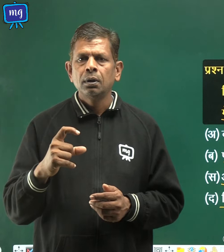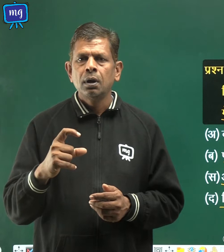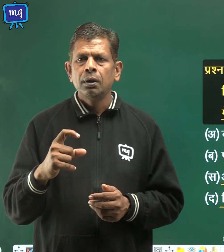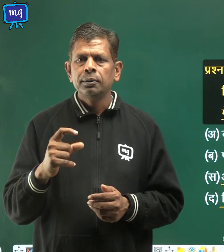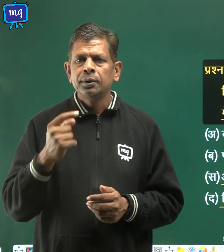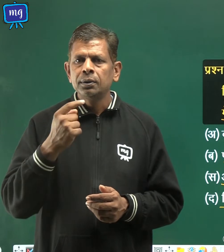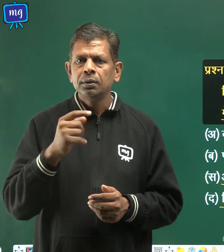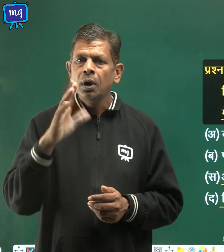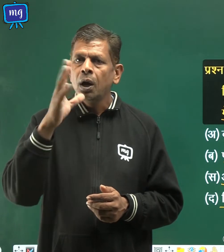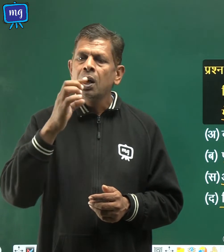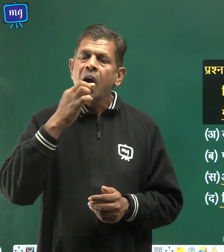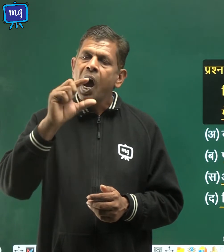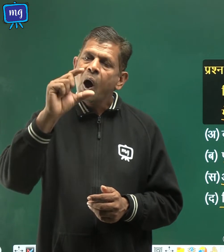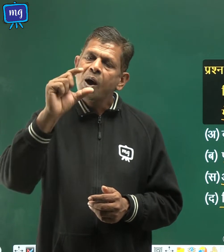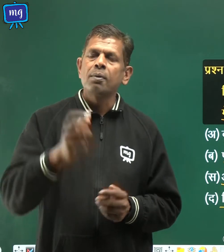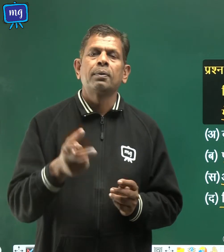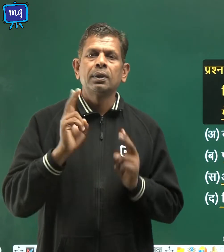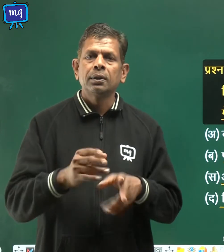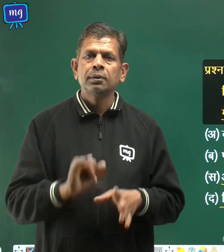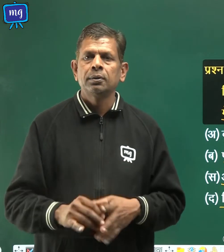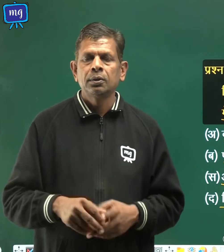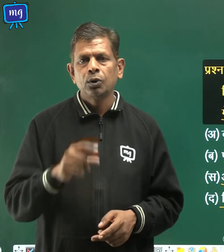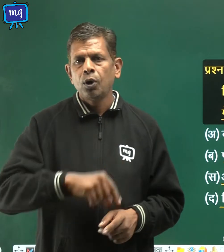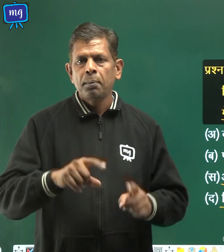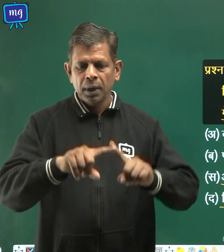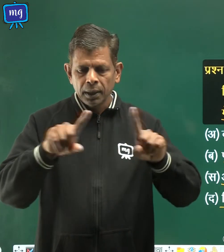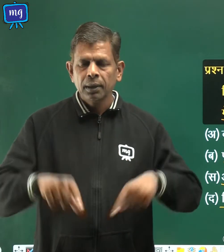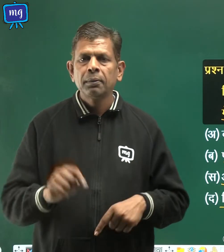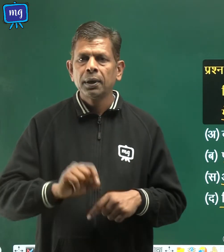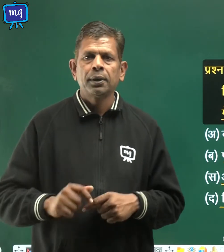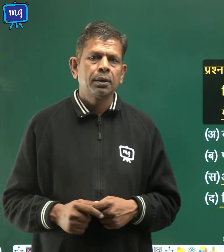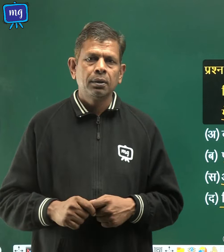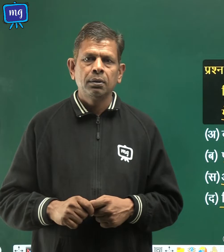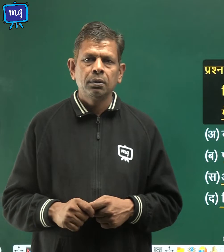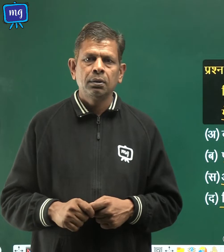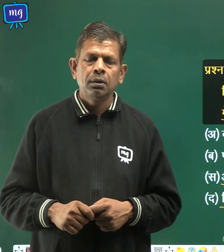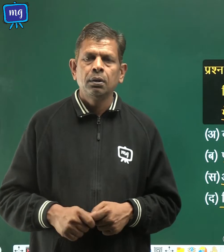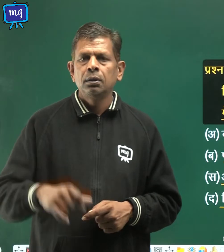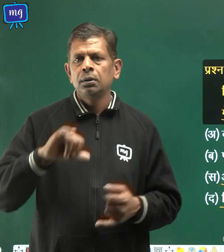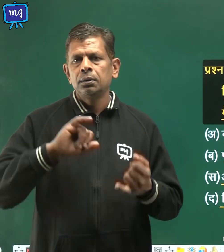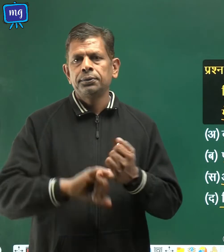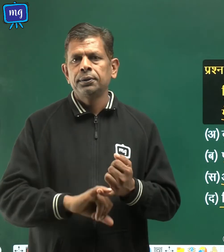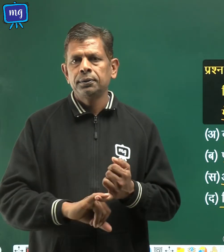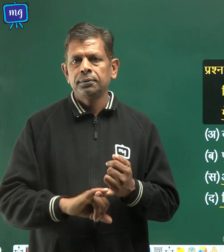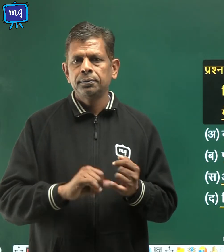आंवला में पाया जाता है, तो हम ब्रैकेट में लिखेंगे स।